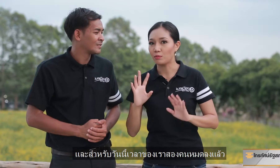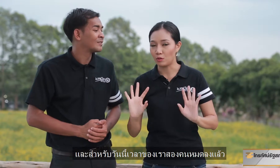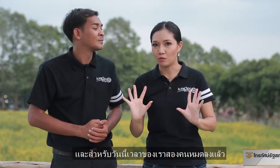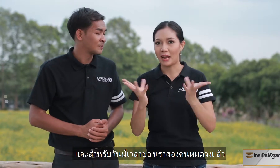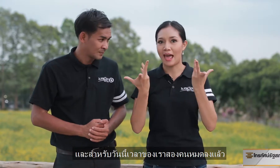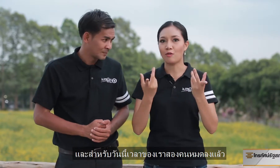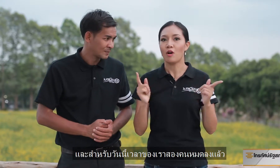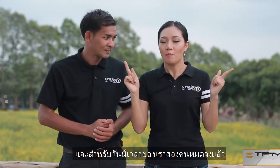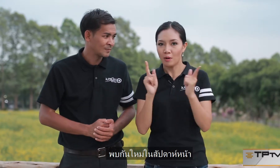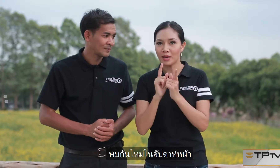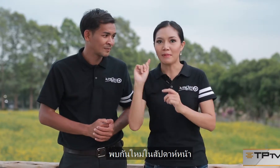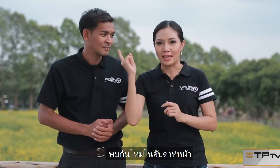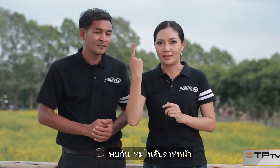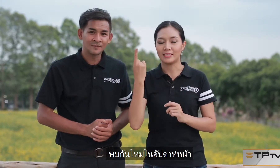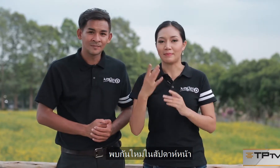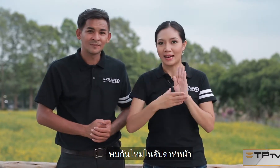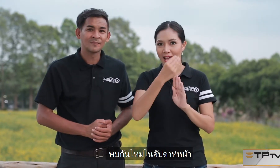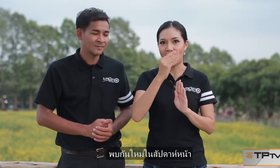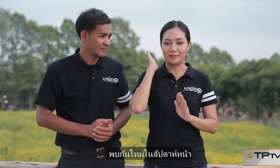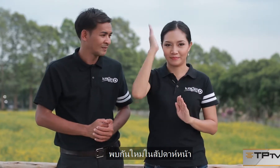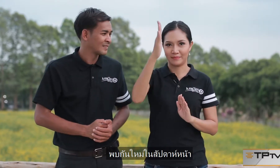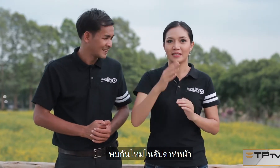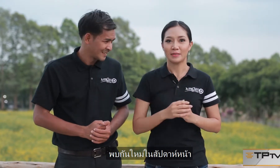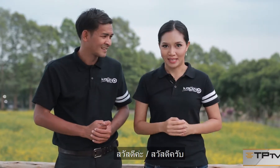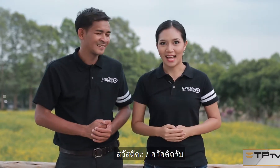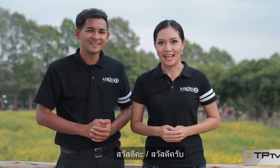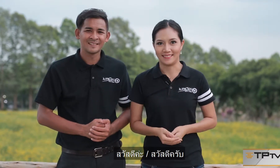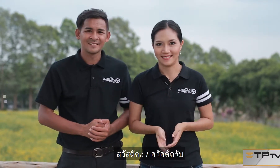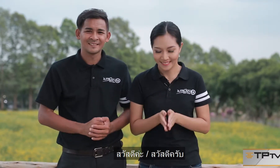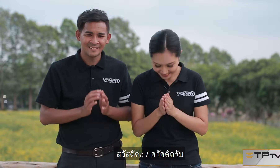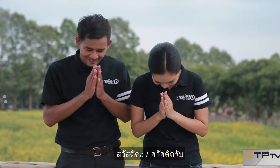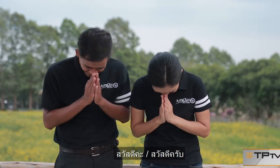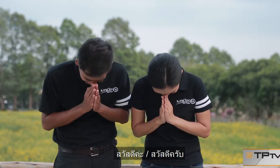นหมดลงแล้วพบกันใหม่ในสัปดาห์หน้าสวัสดีค่ะ สวัสดีครับ